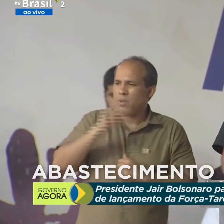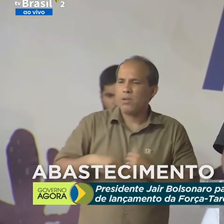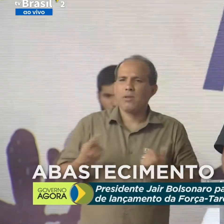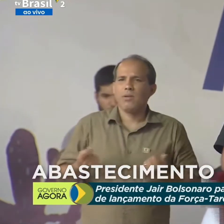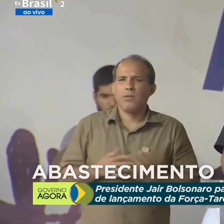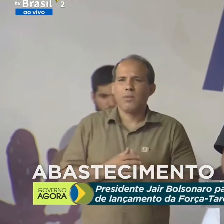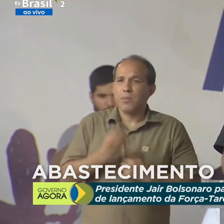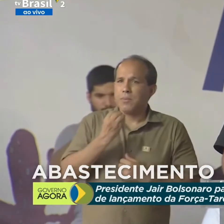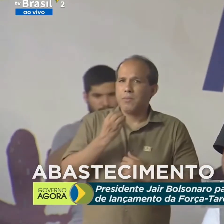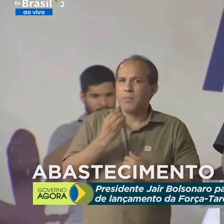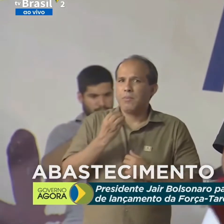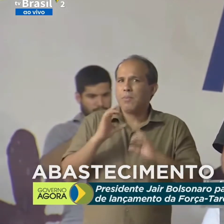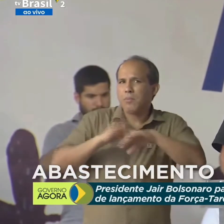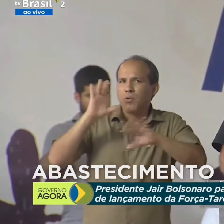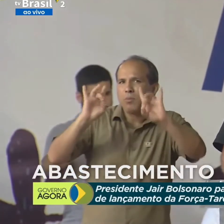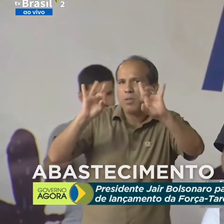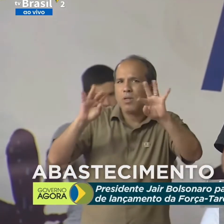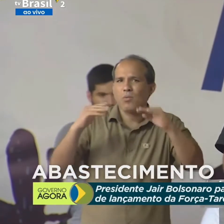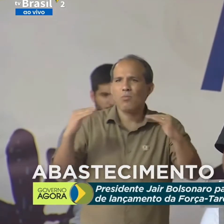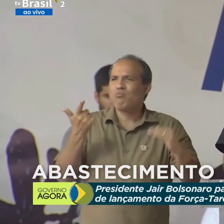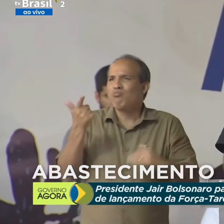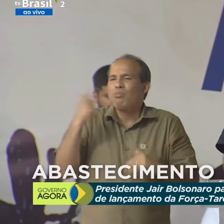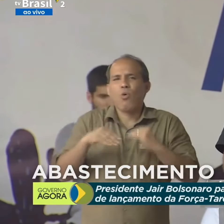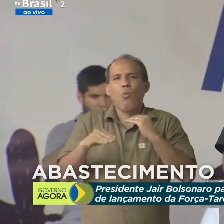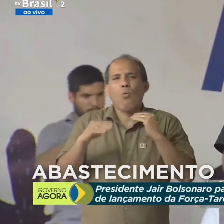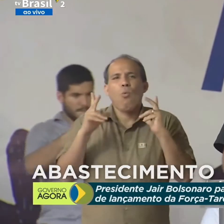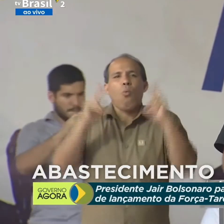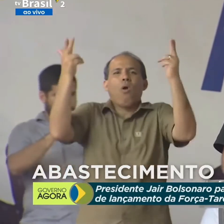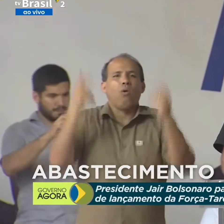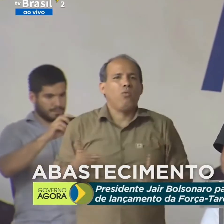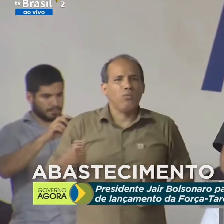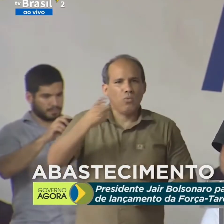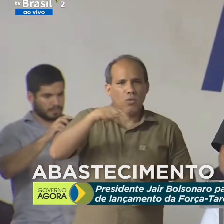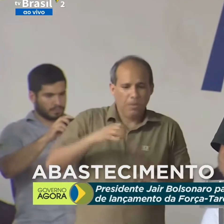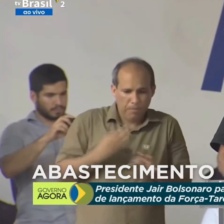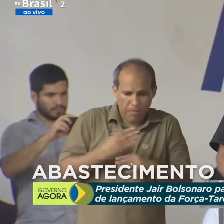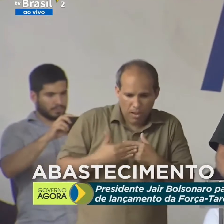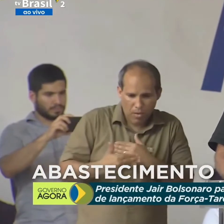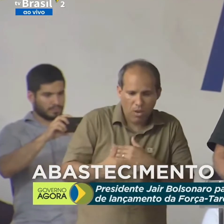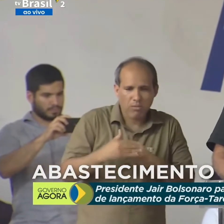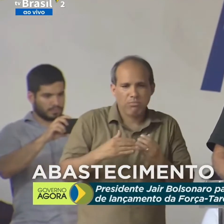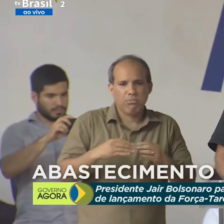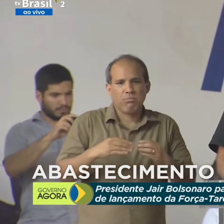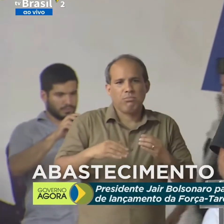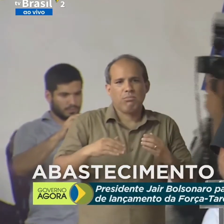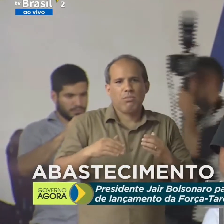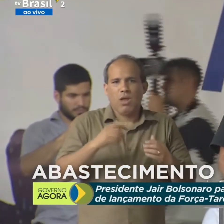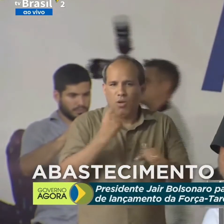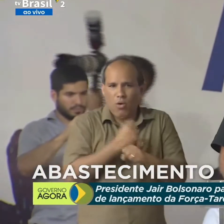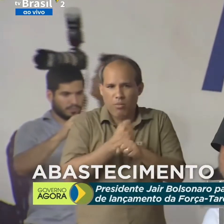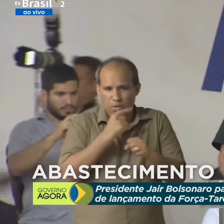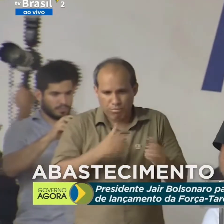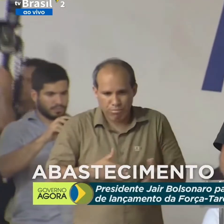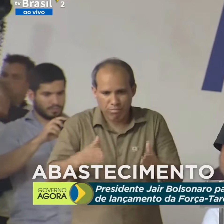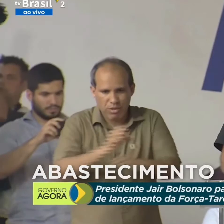bem inigualável. Cada vez mais estamos concluindo a transposição do São Francisco